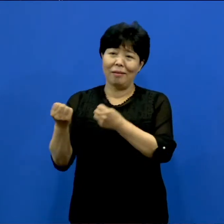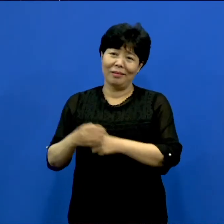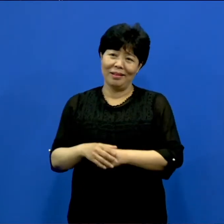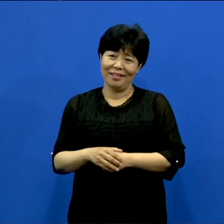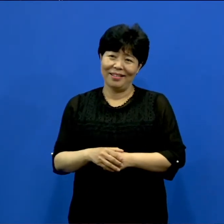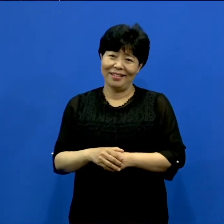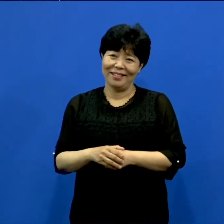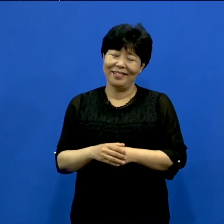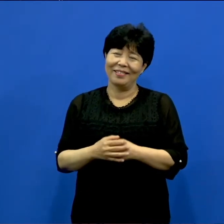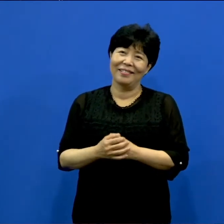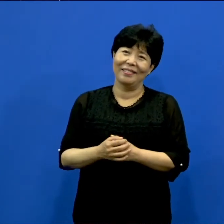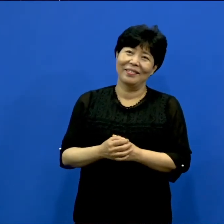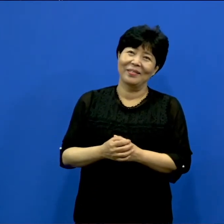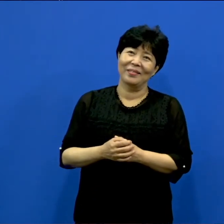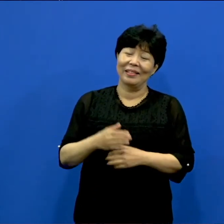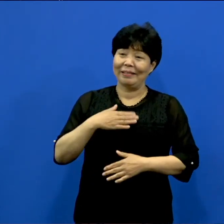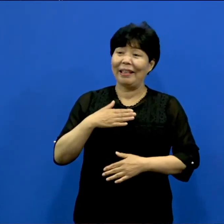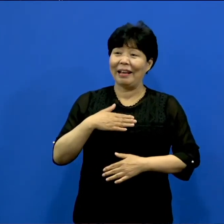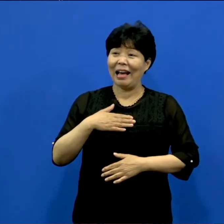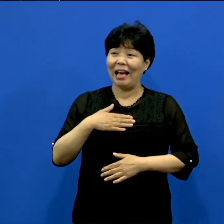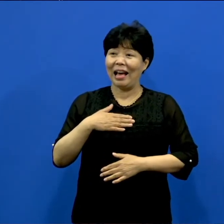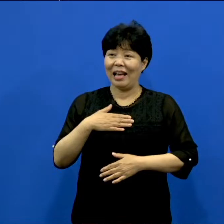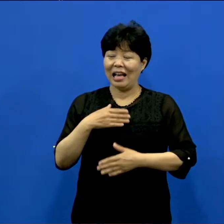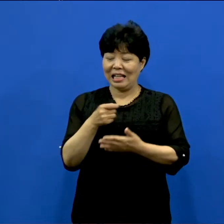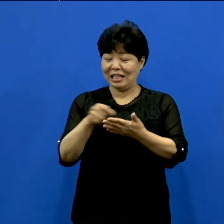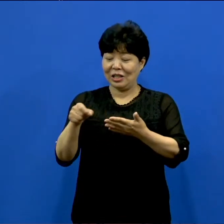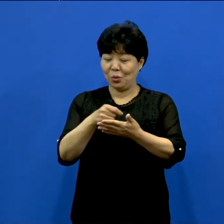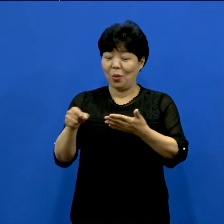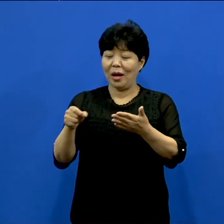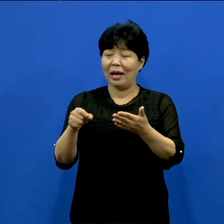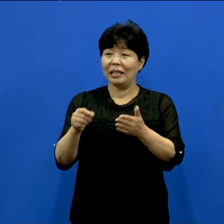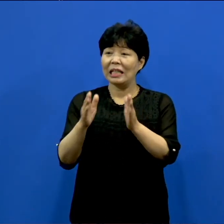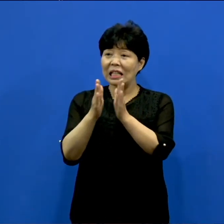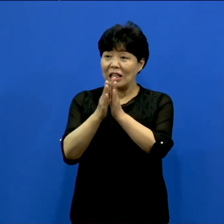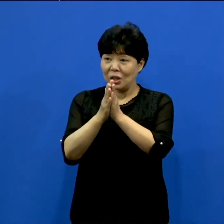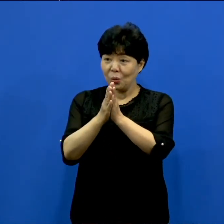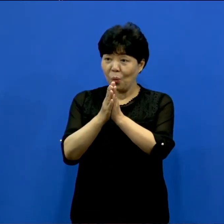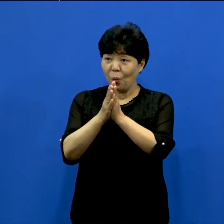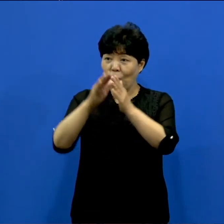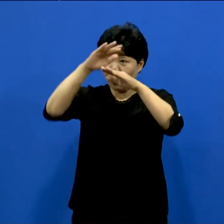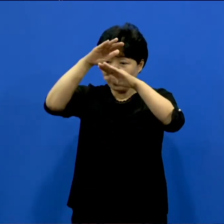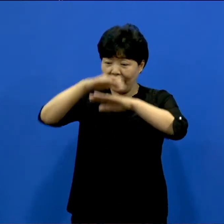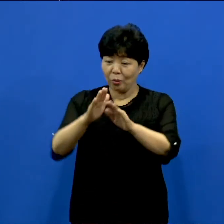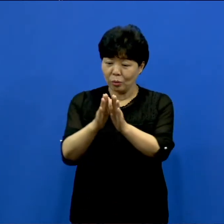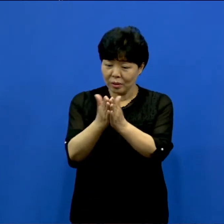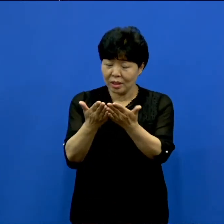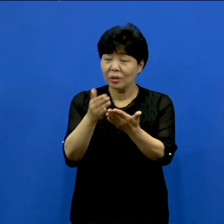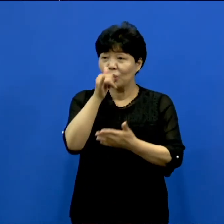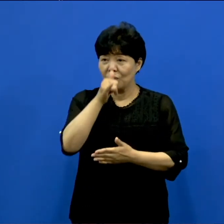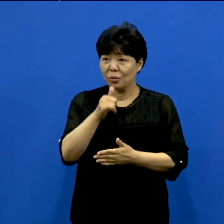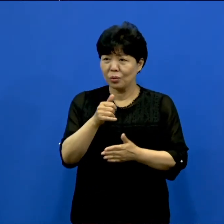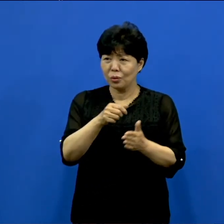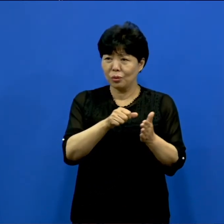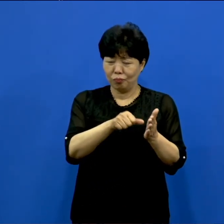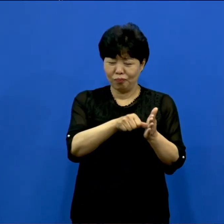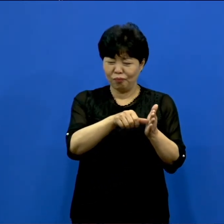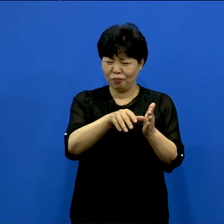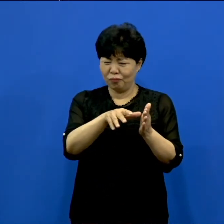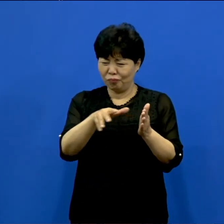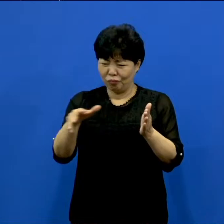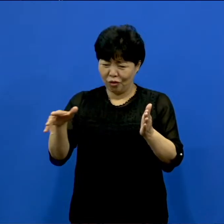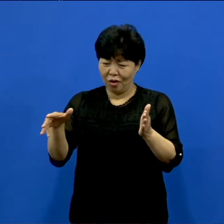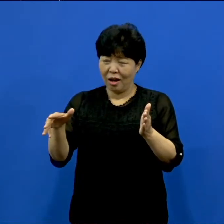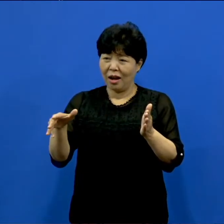하나 있긴 합니다만 지연책이, 여러분, 유명한 책들이 많아요. 너무 명작들이요. 근데